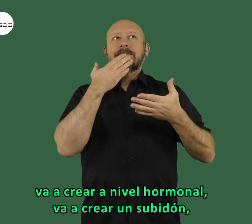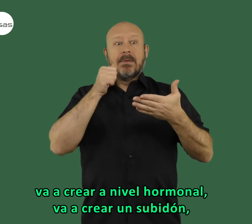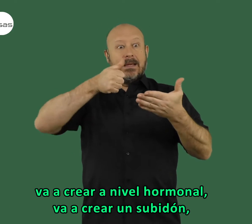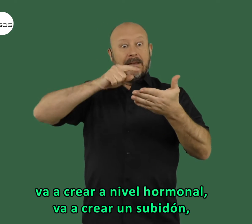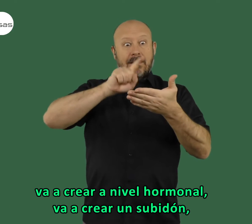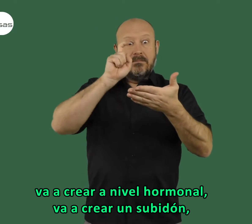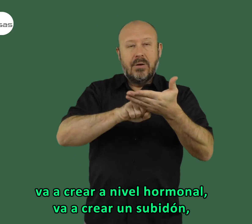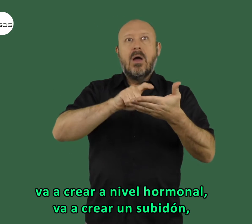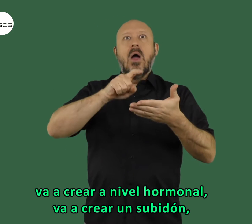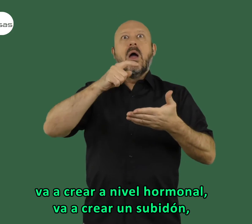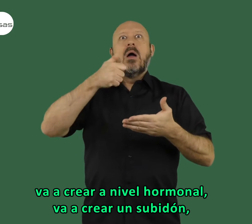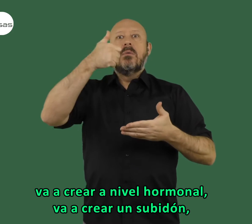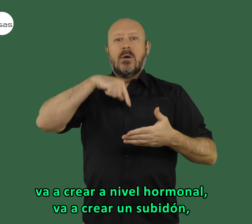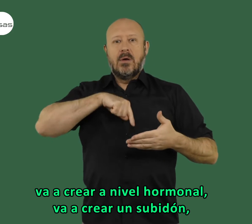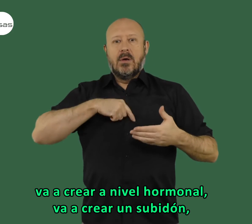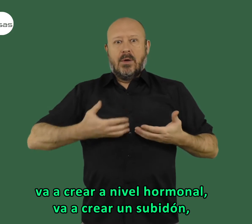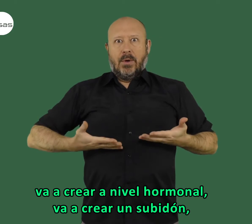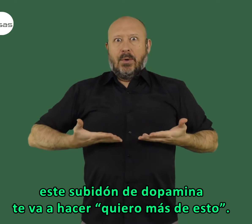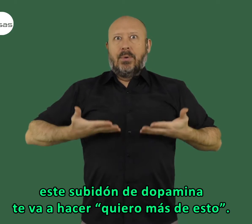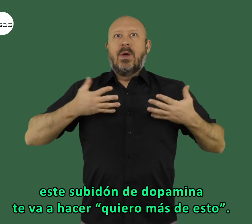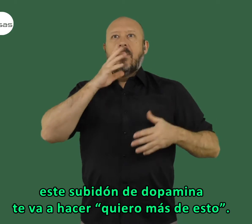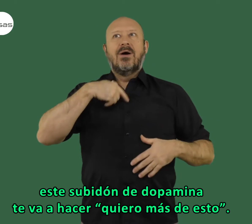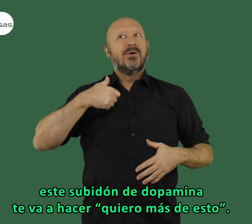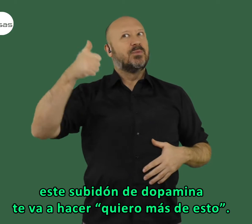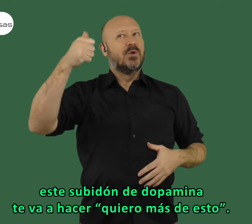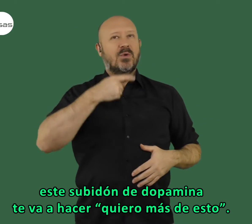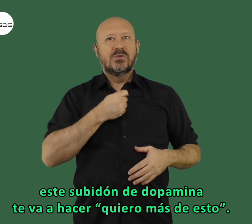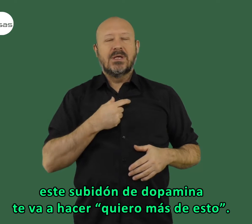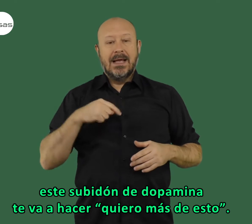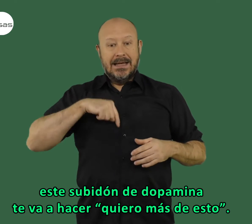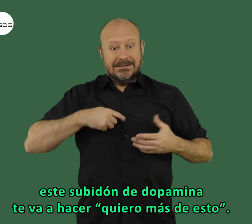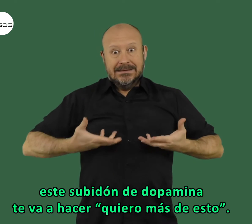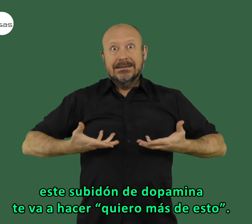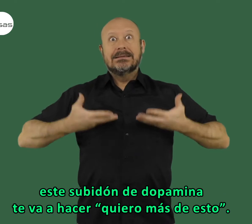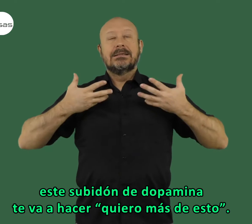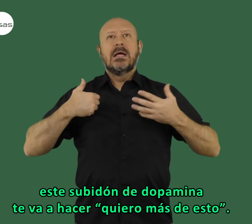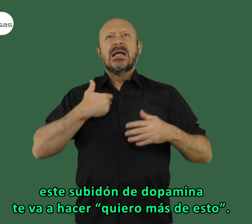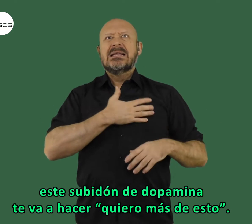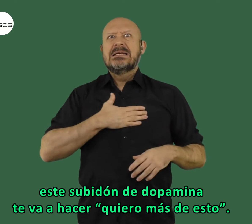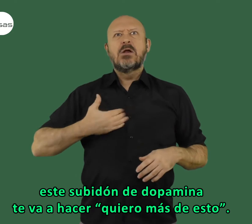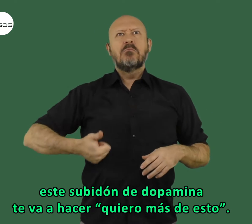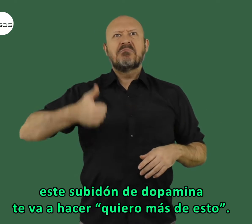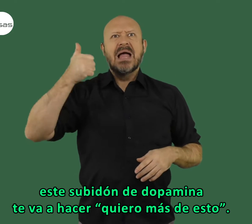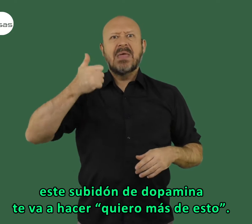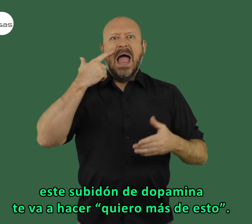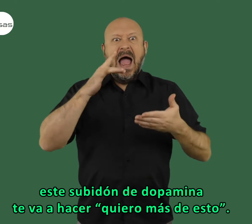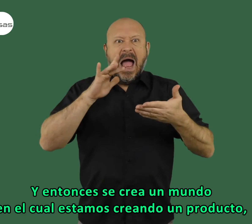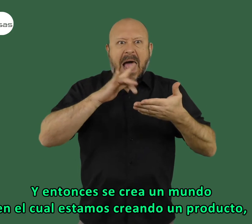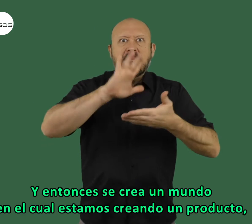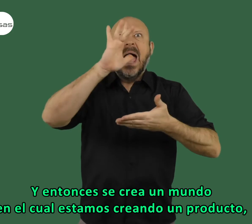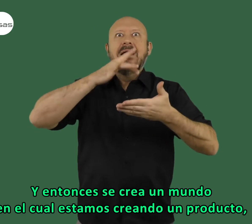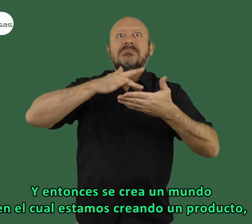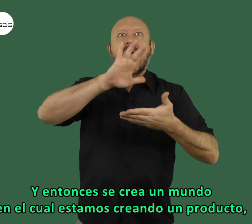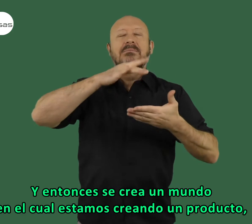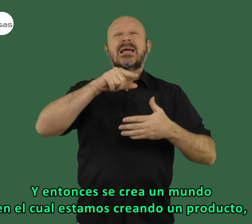a crear a nivel hormonal un subidón. Este subidón de dopamina te va a hacer, quiero más de esto. Y